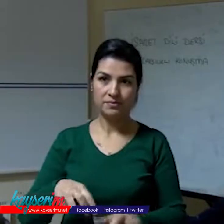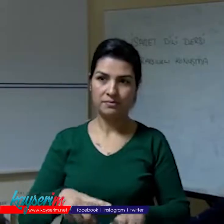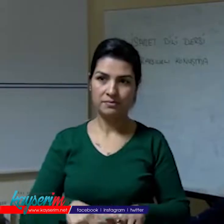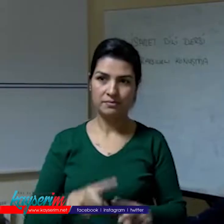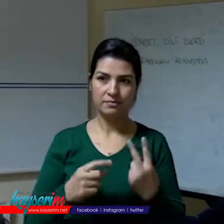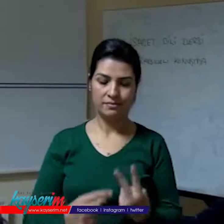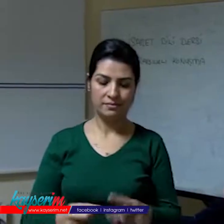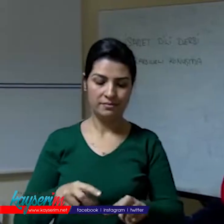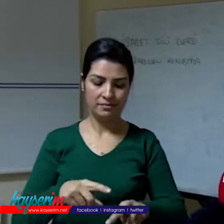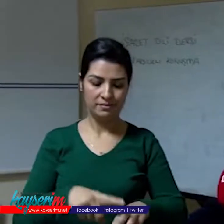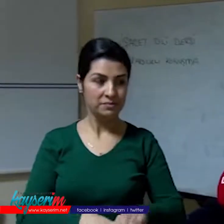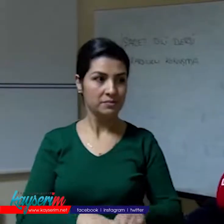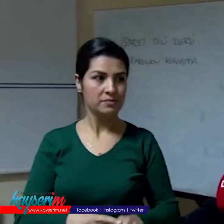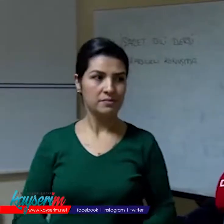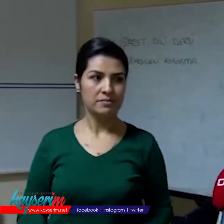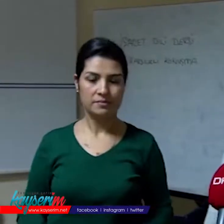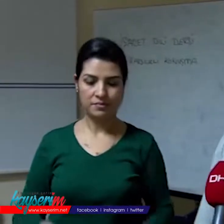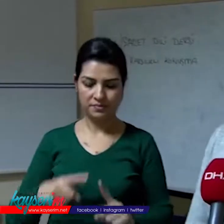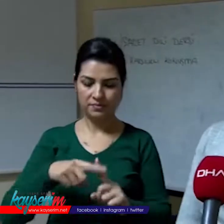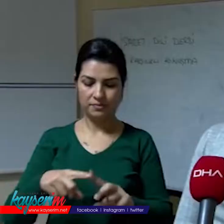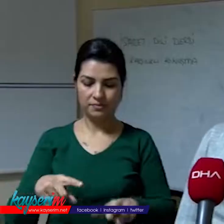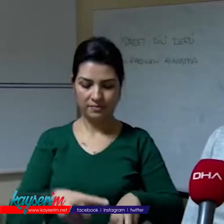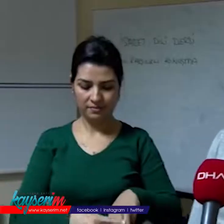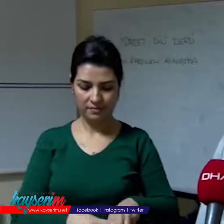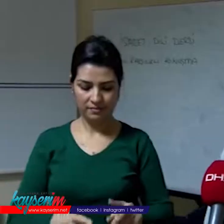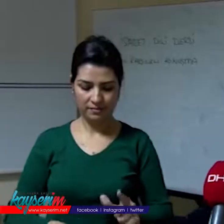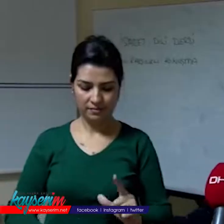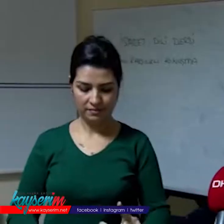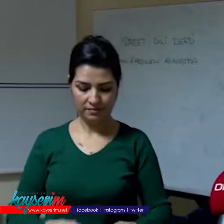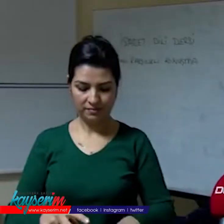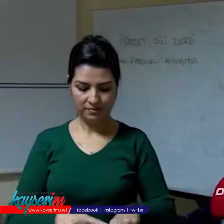Merve Tavas Belediyesi Türk işaret dili kursunda